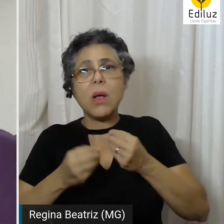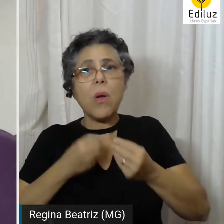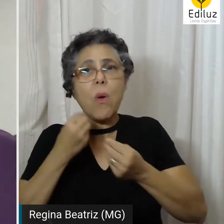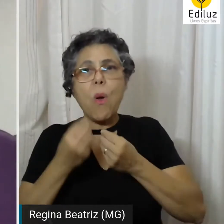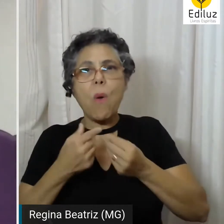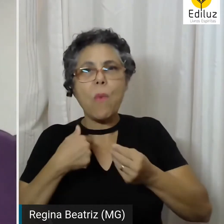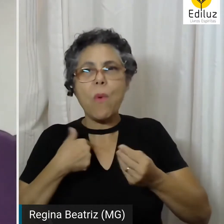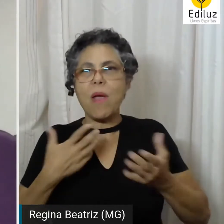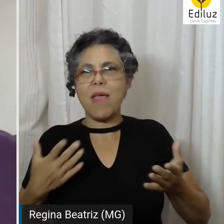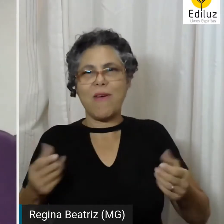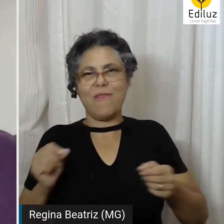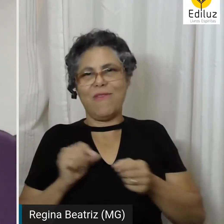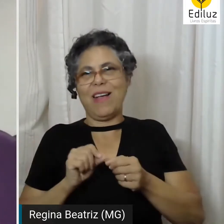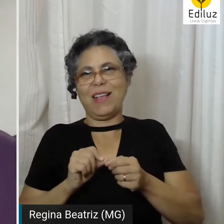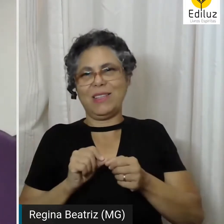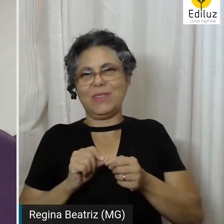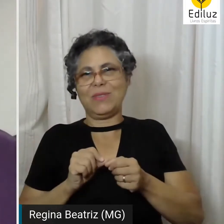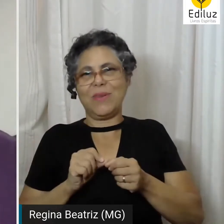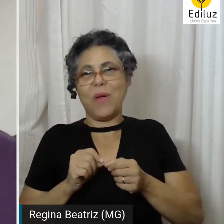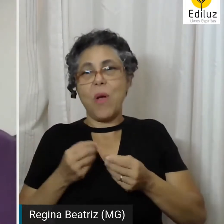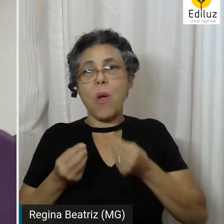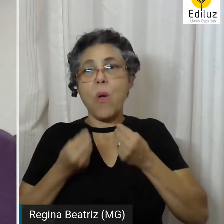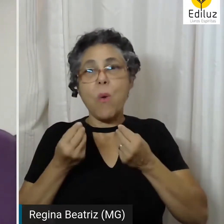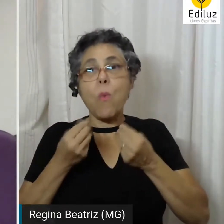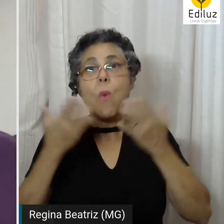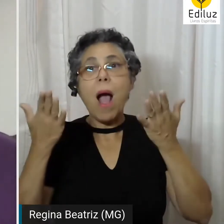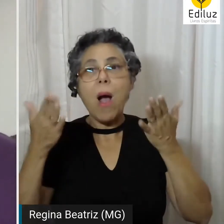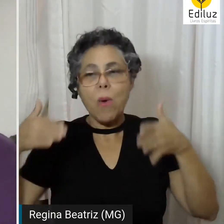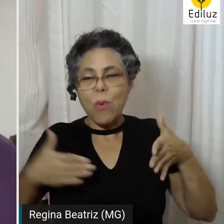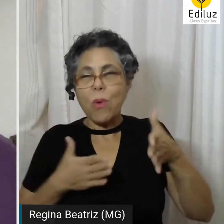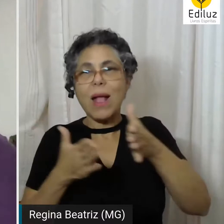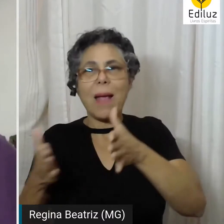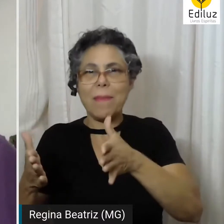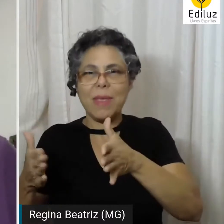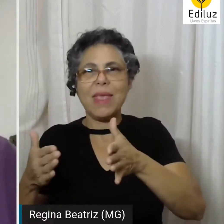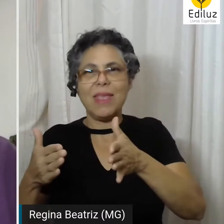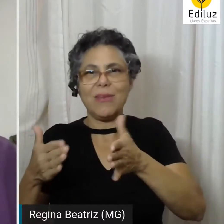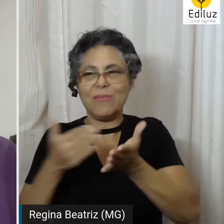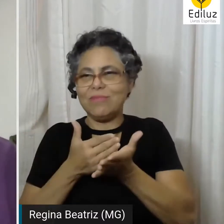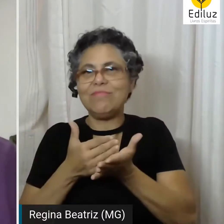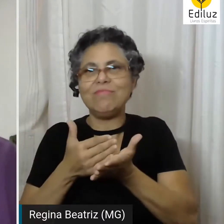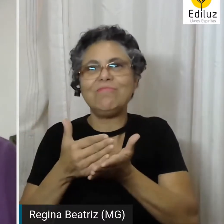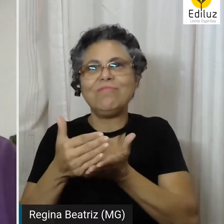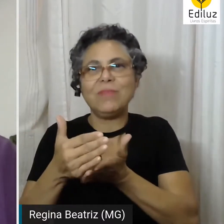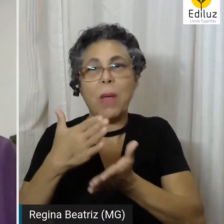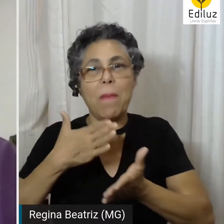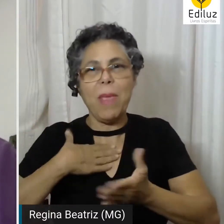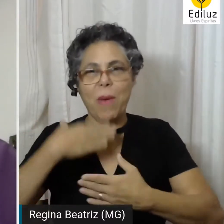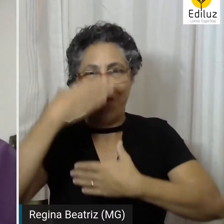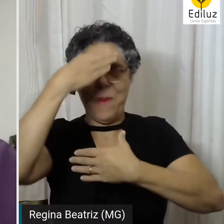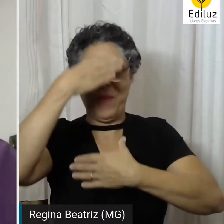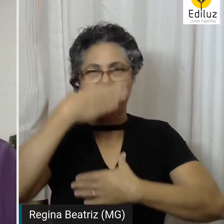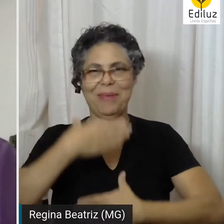estou e a que ponto eu me direciono com o meu comportamento.